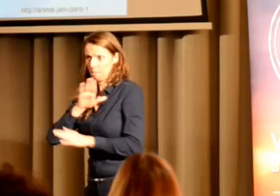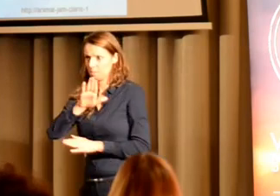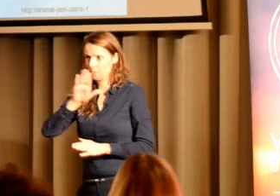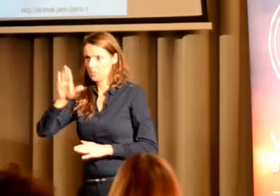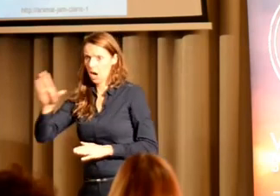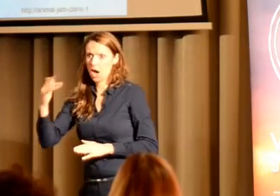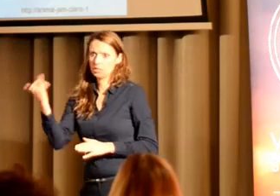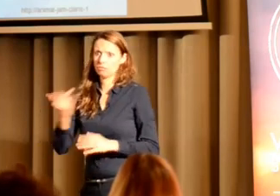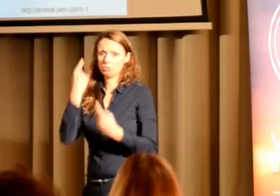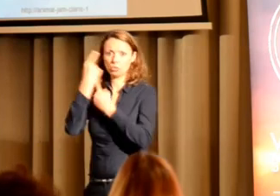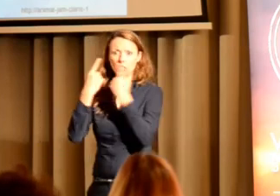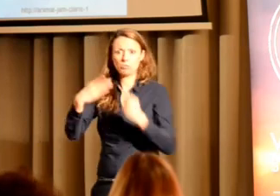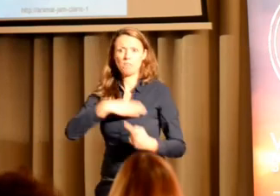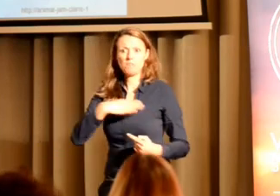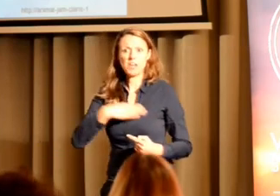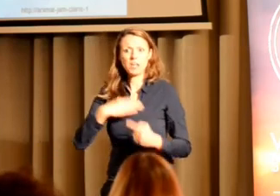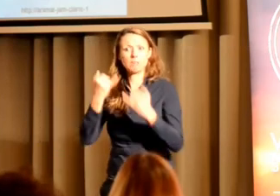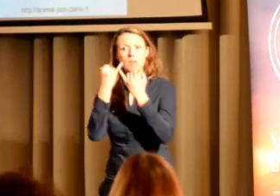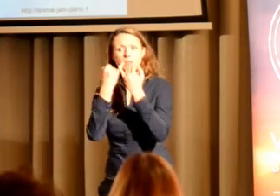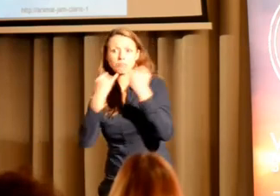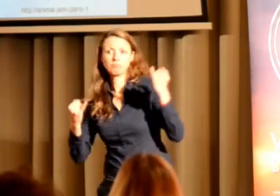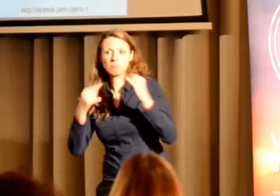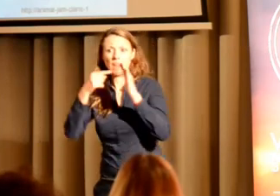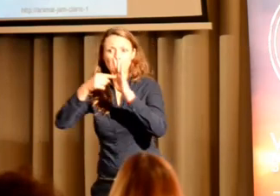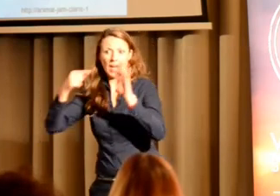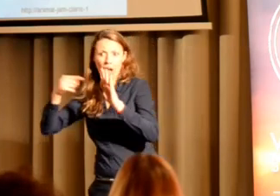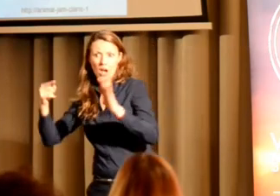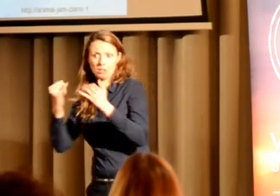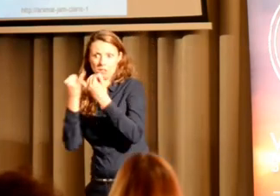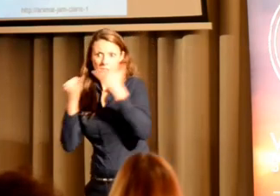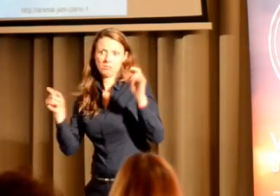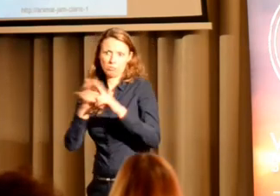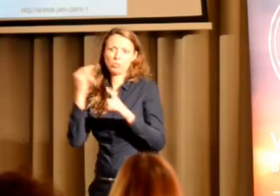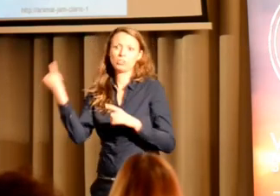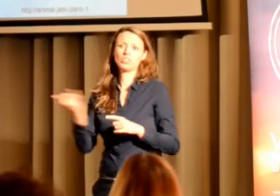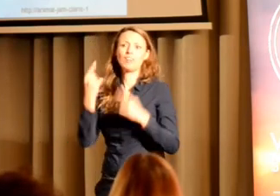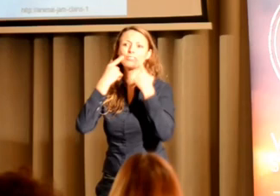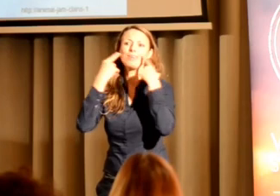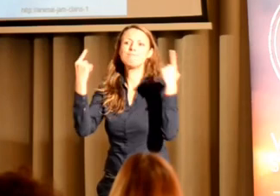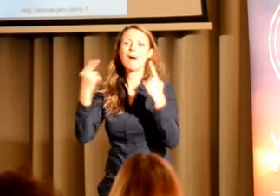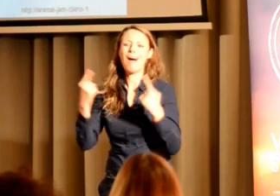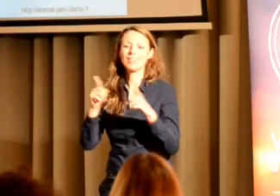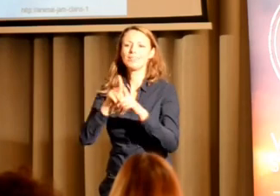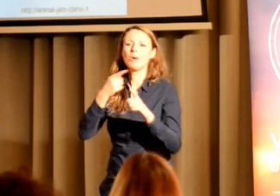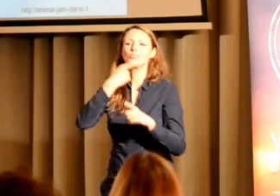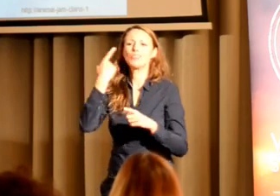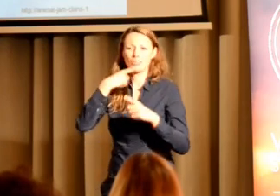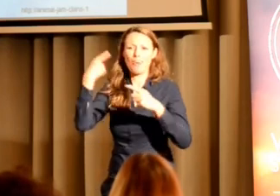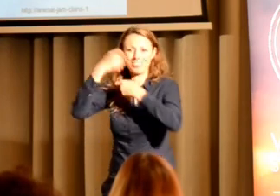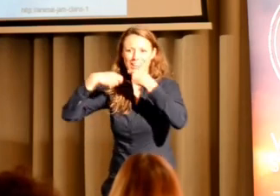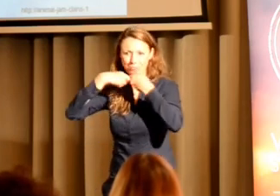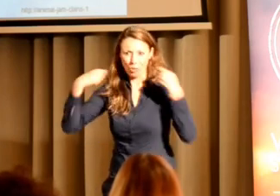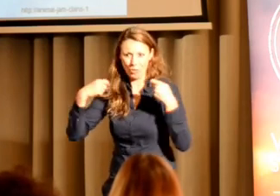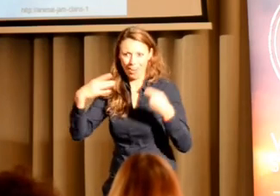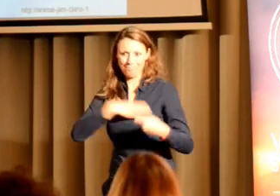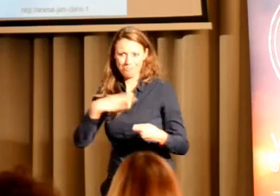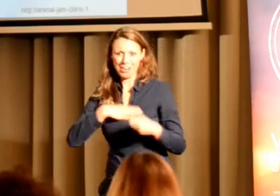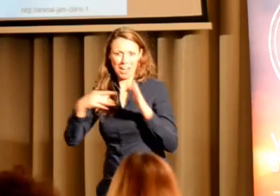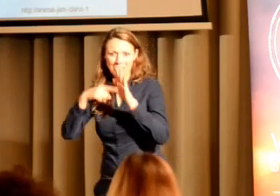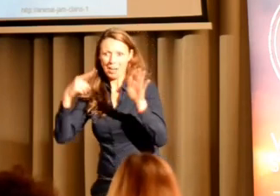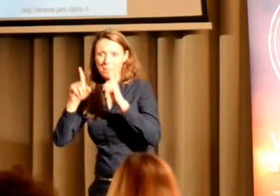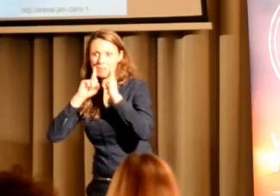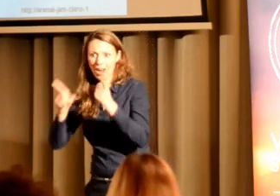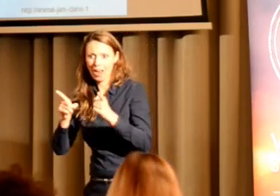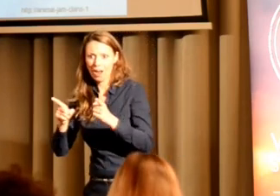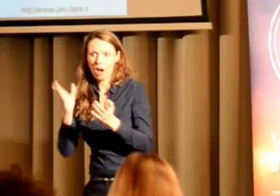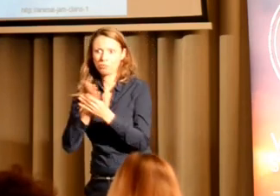je z jakimiś złymi mocami. I tak też jest przedstawiany w najpopularniejszej bajce, czyli w Czerwonym Kapturku, prawda? A jakoś nikt nie pamięta o